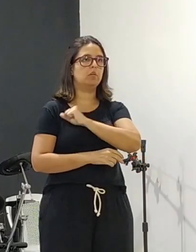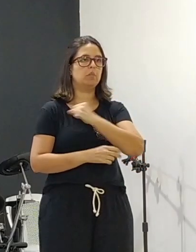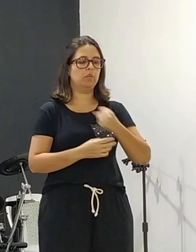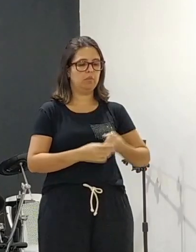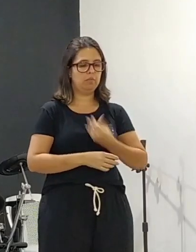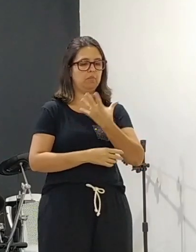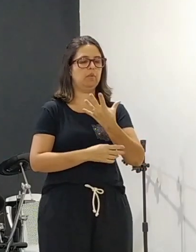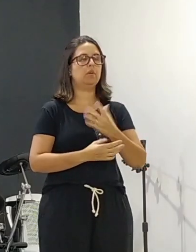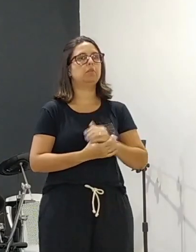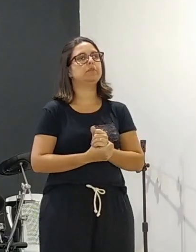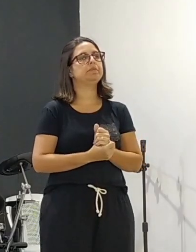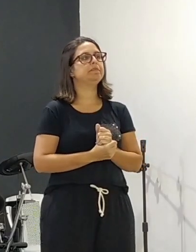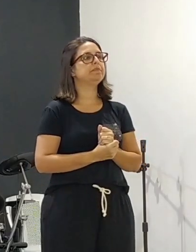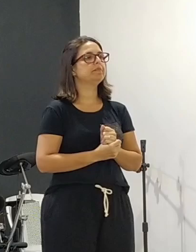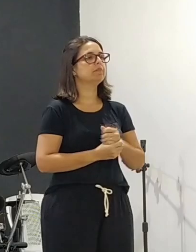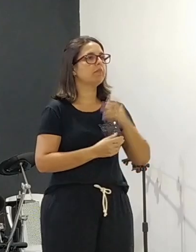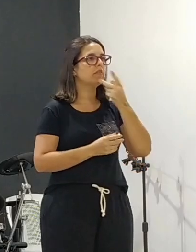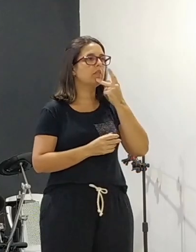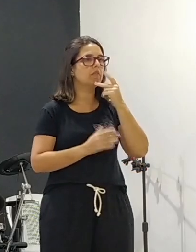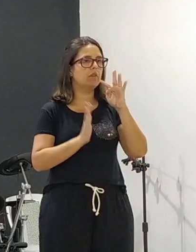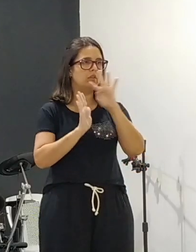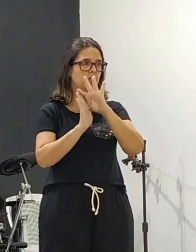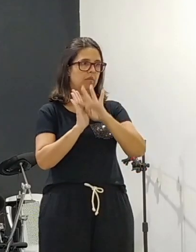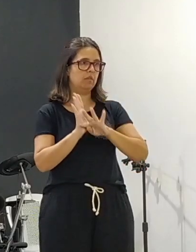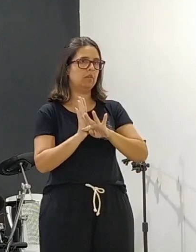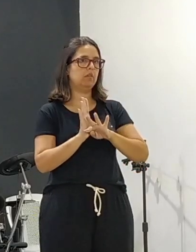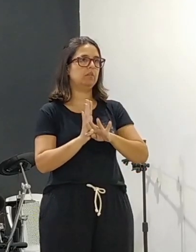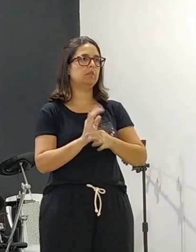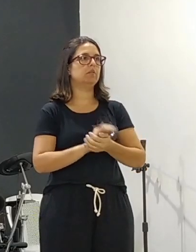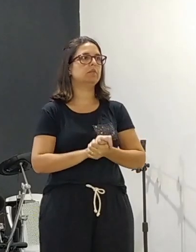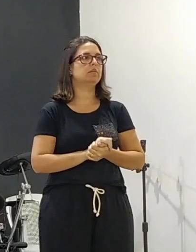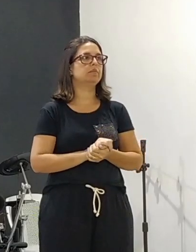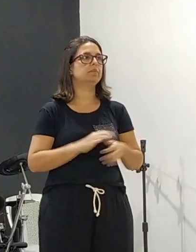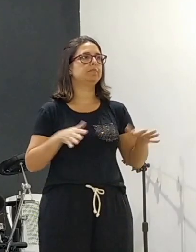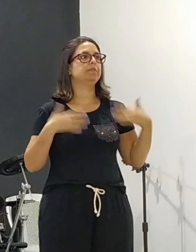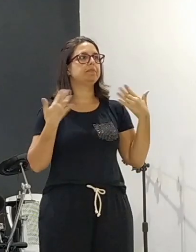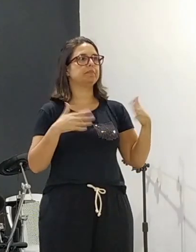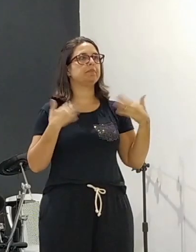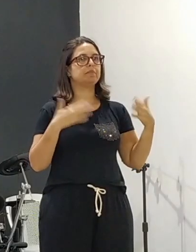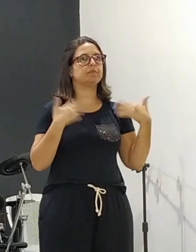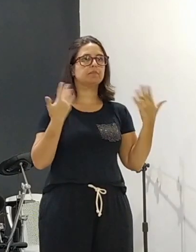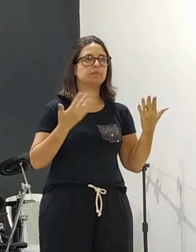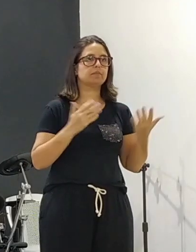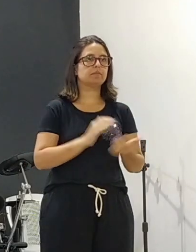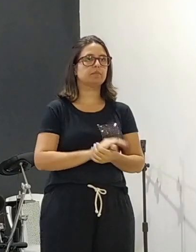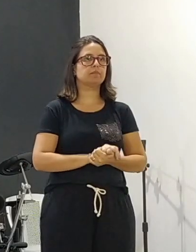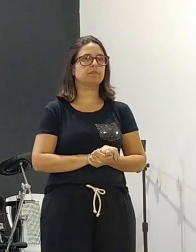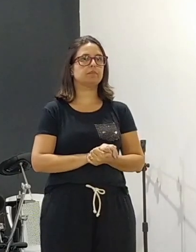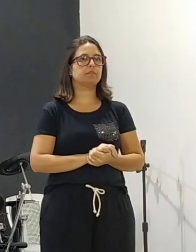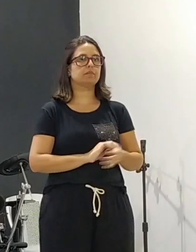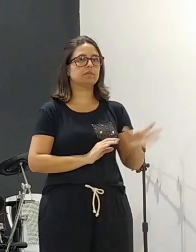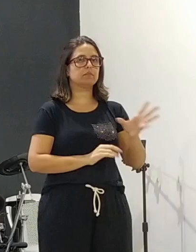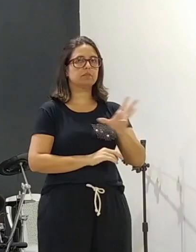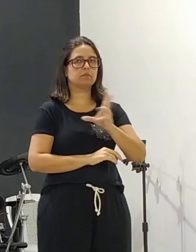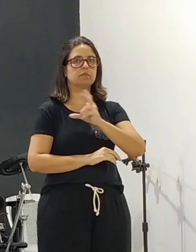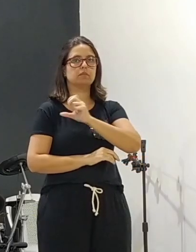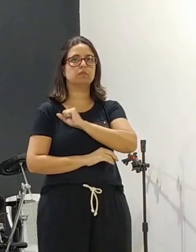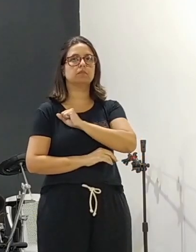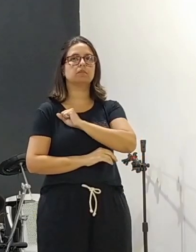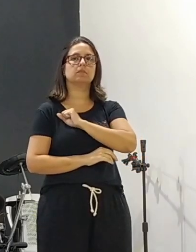cita nesse texto, ele fala assim: a alegria é o amor